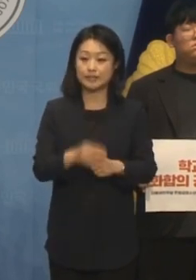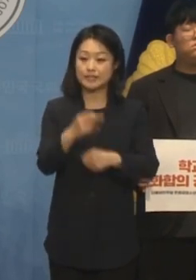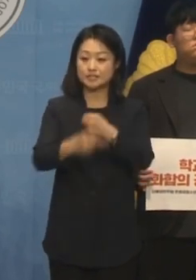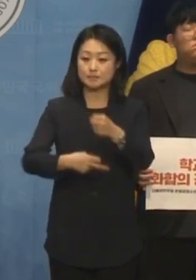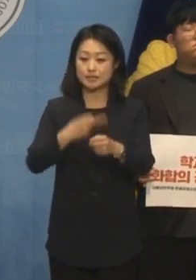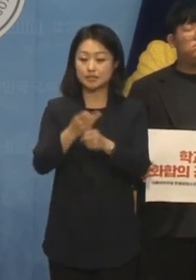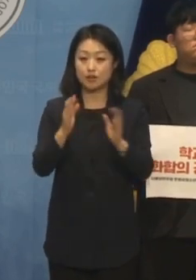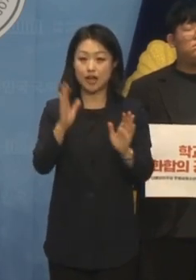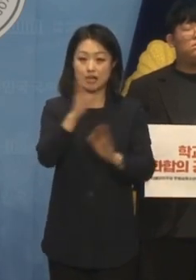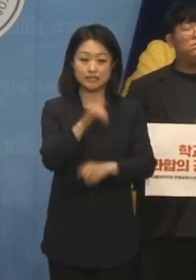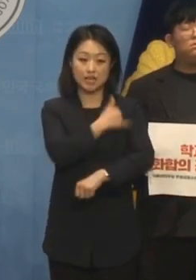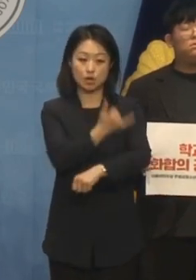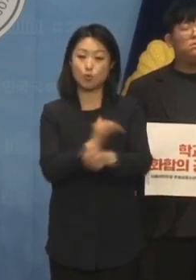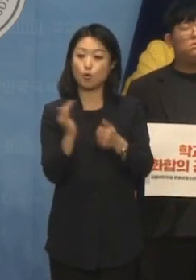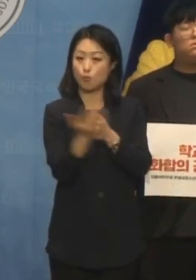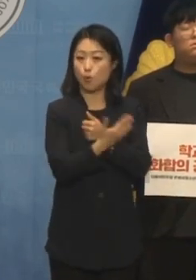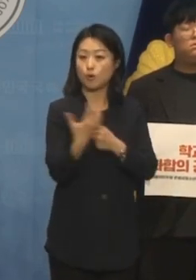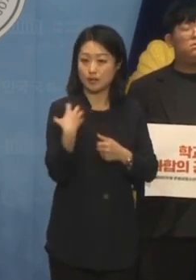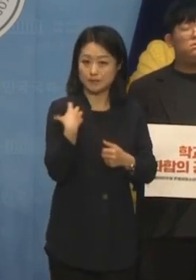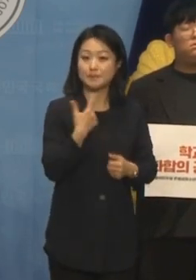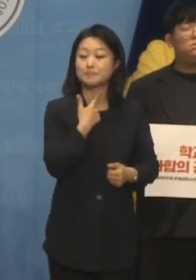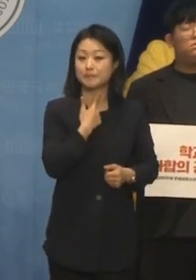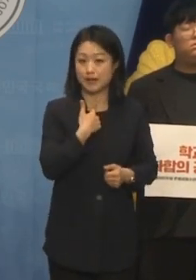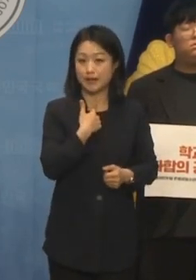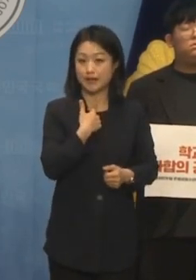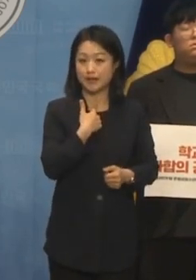동안 학생들의 인권을 보호하는 역할을 해온